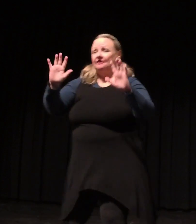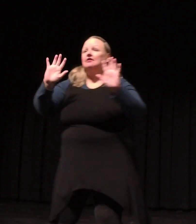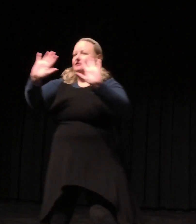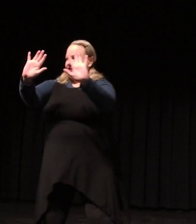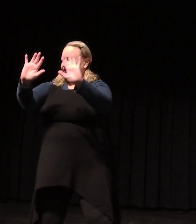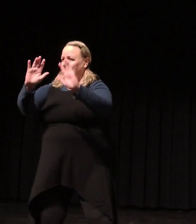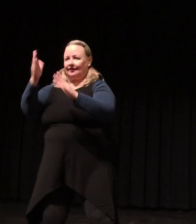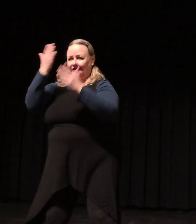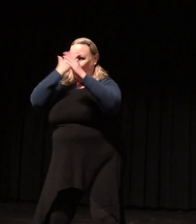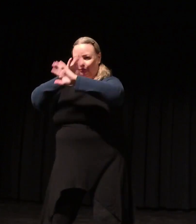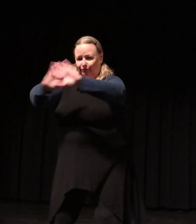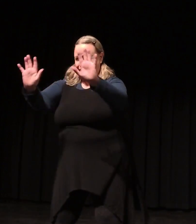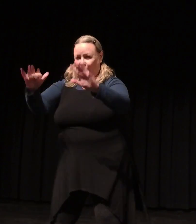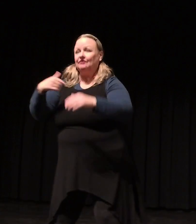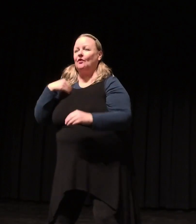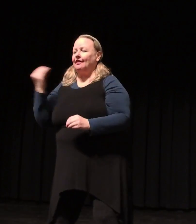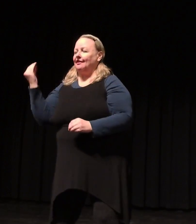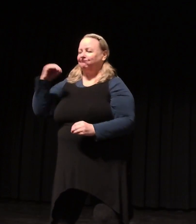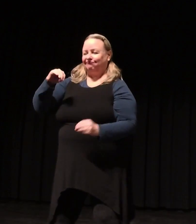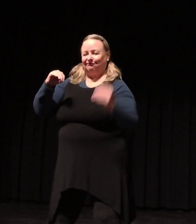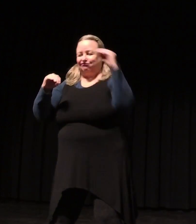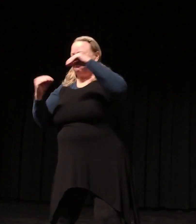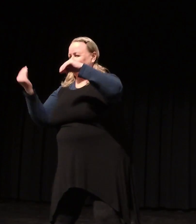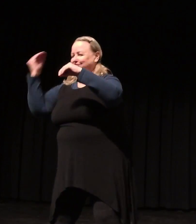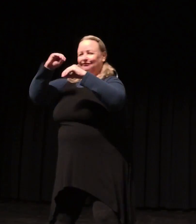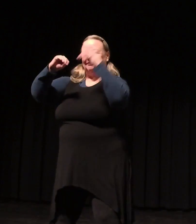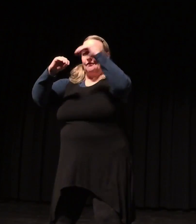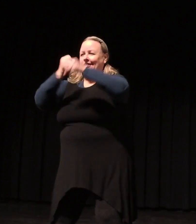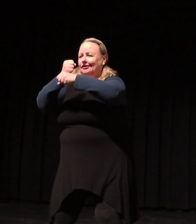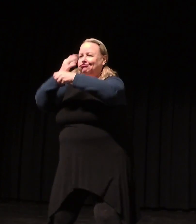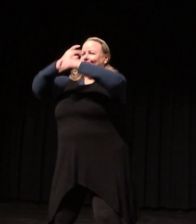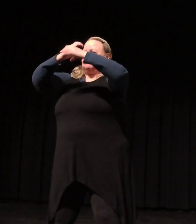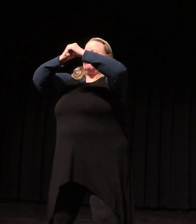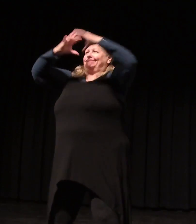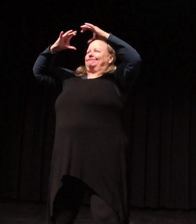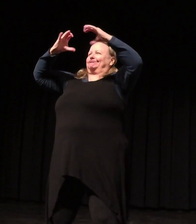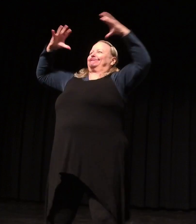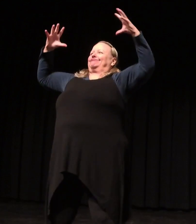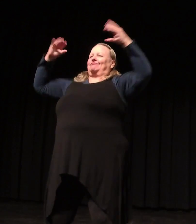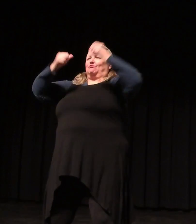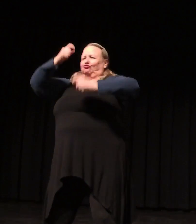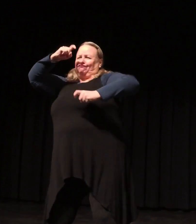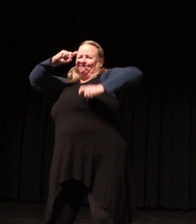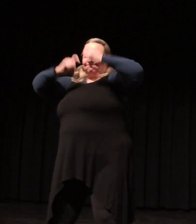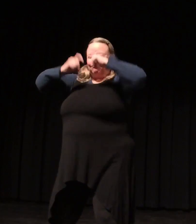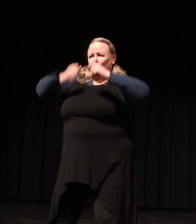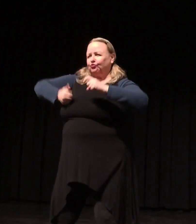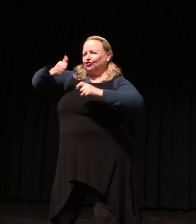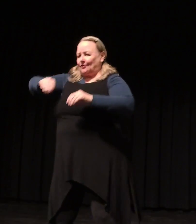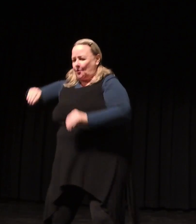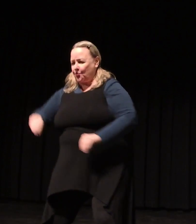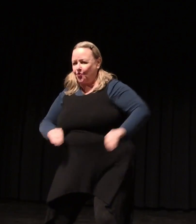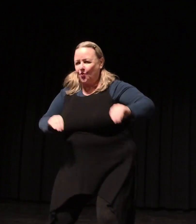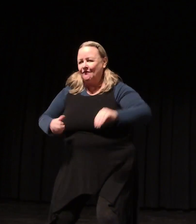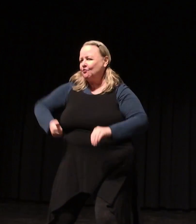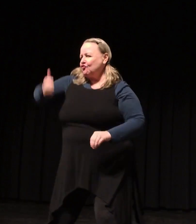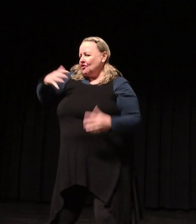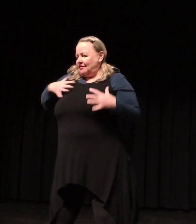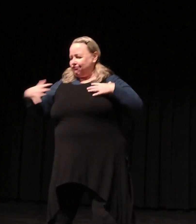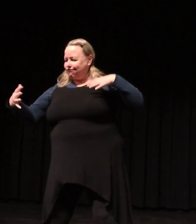la connaissez, hein? Bon, inquiétez-vous pas, je vais ajouter des petites touches spéciales. Je vais mettre